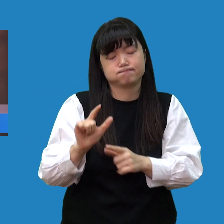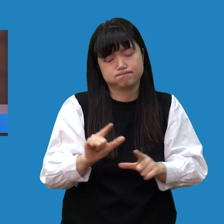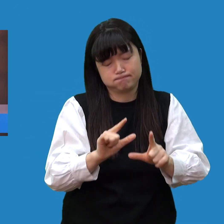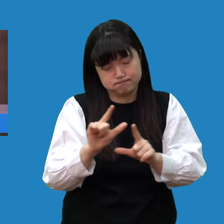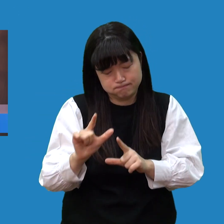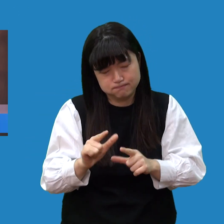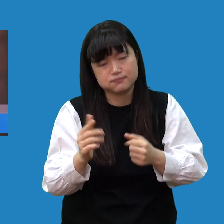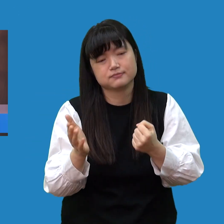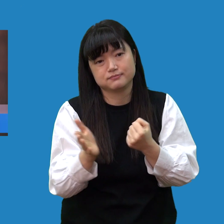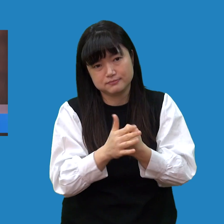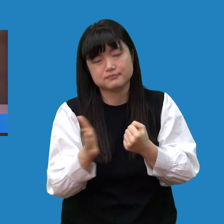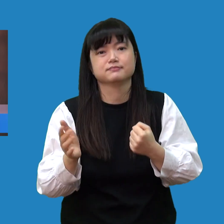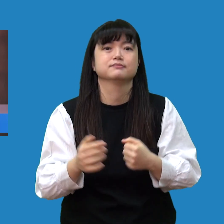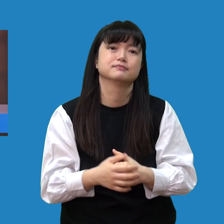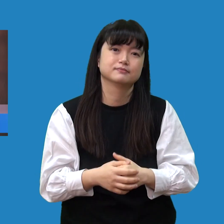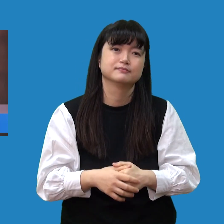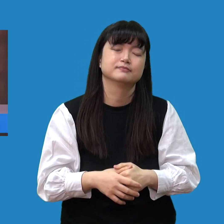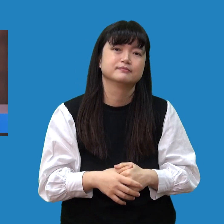평화를 누렸으나 그랬습니다.